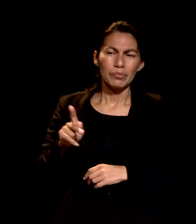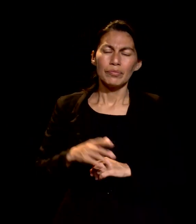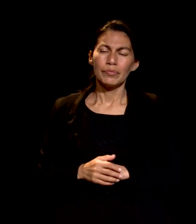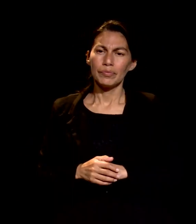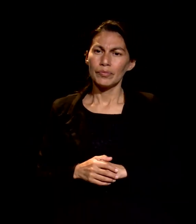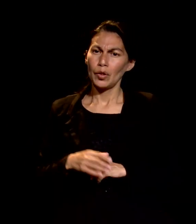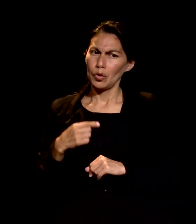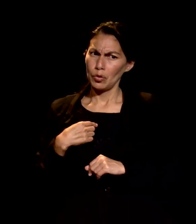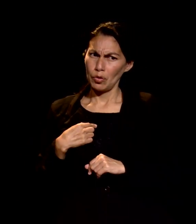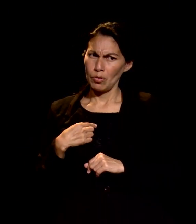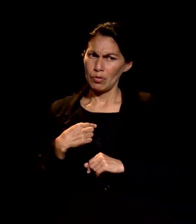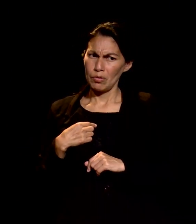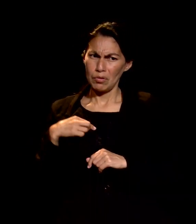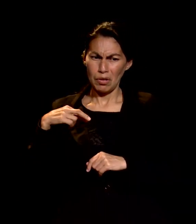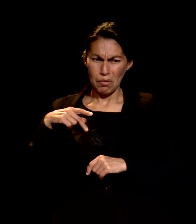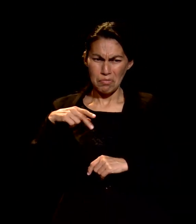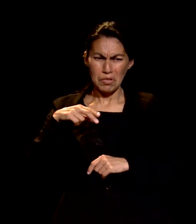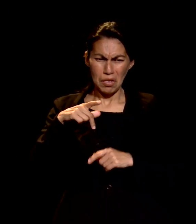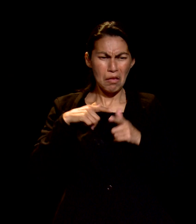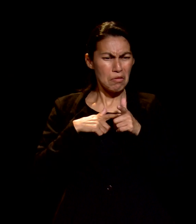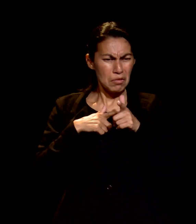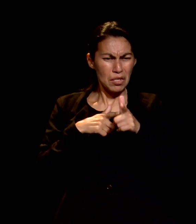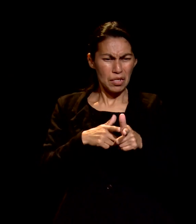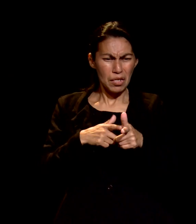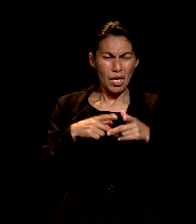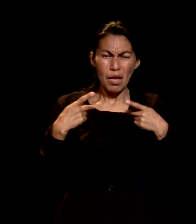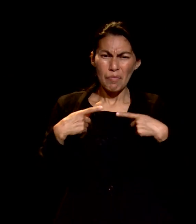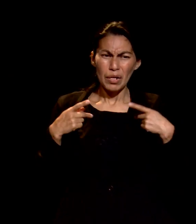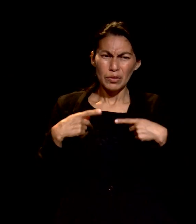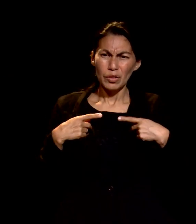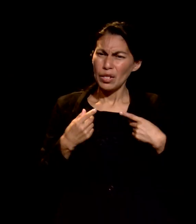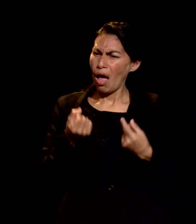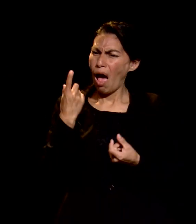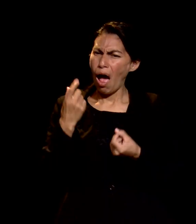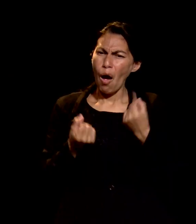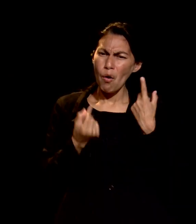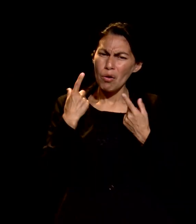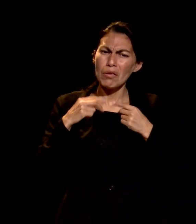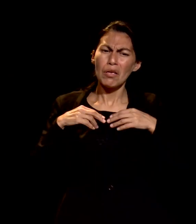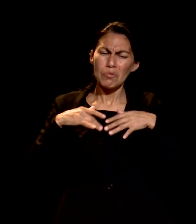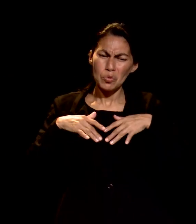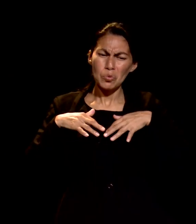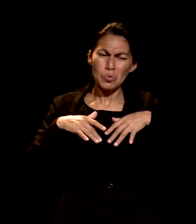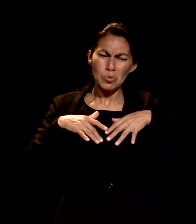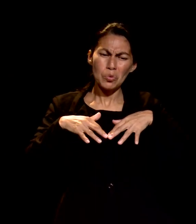Y seguí caminando y vi personas que iban caminando en esa dirección, pero fuera el camino. Bueno,